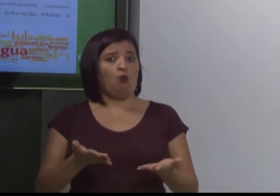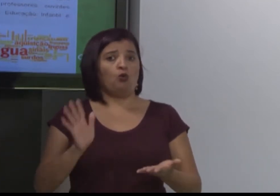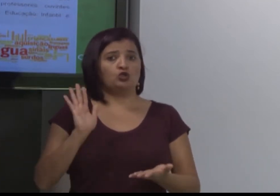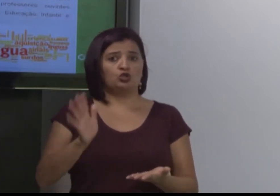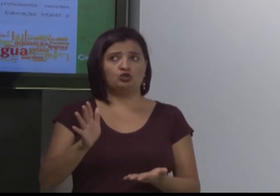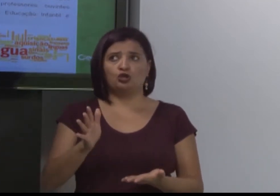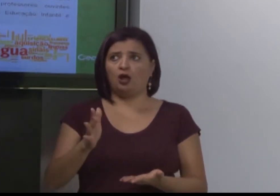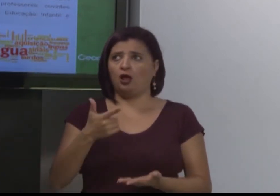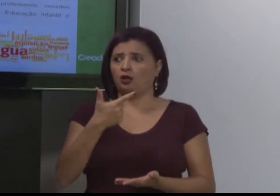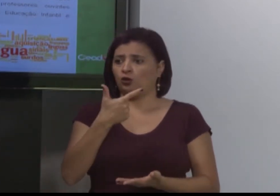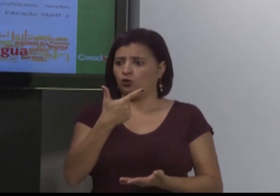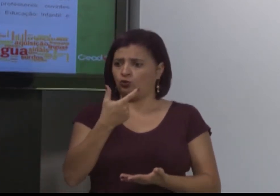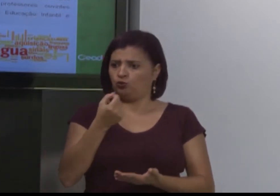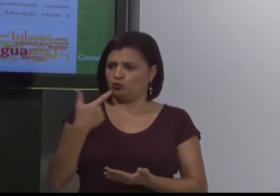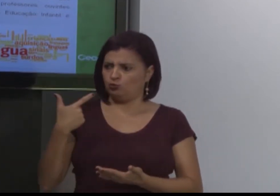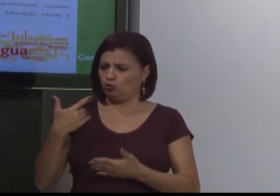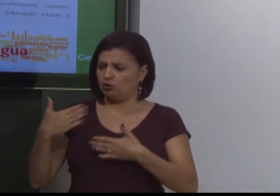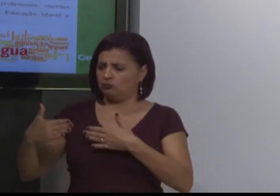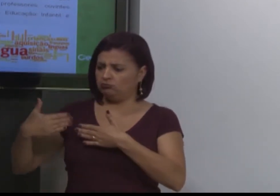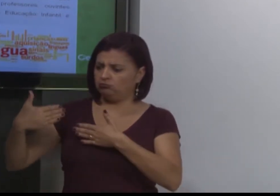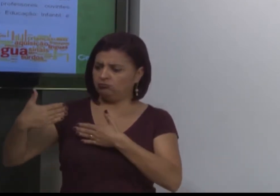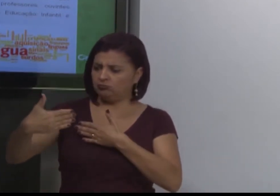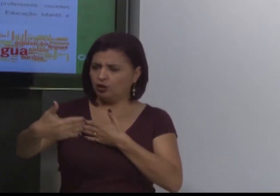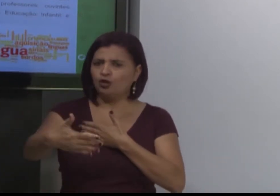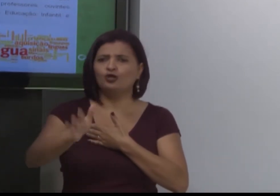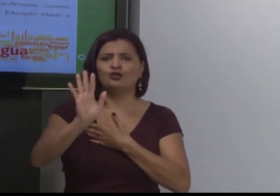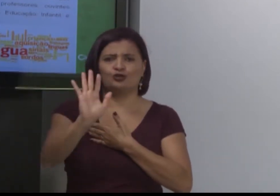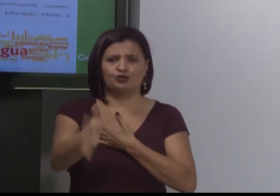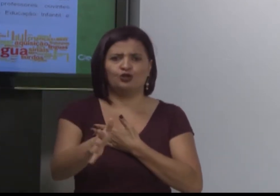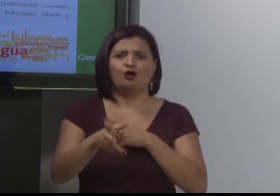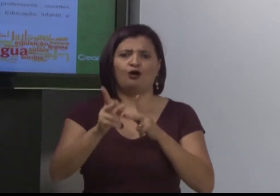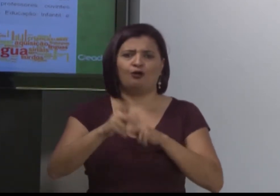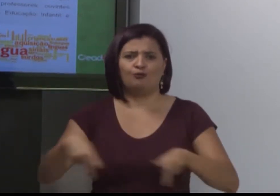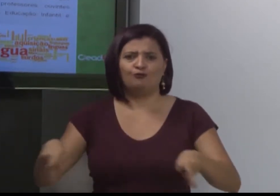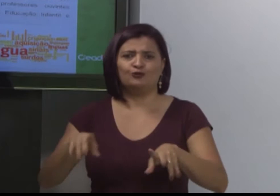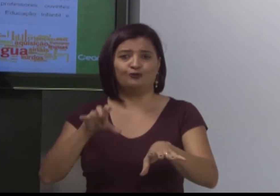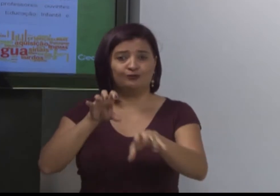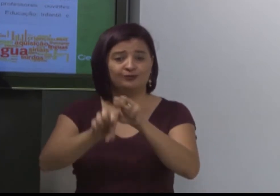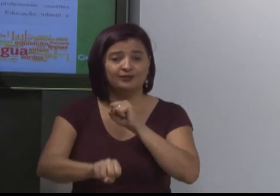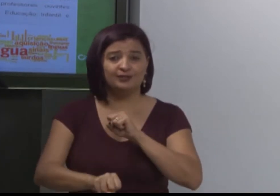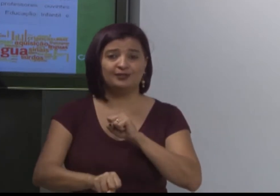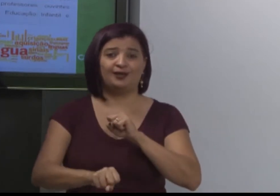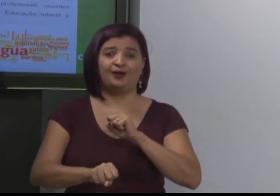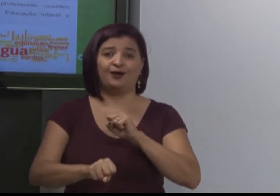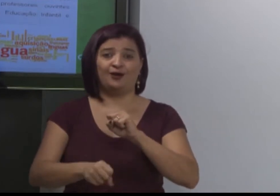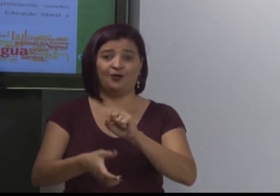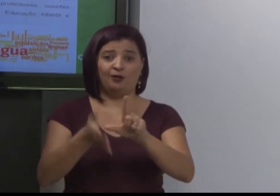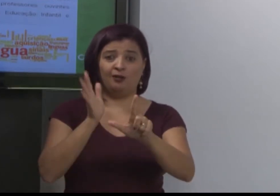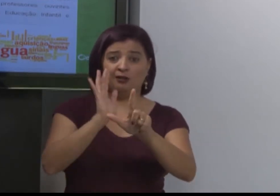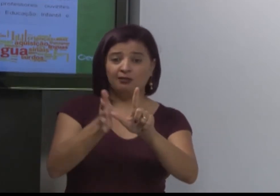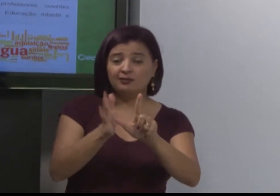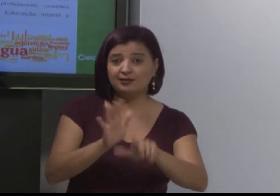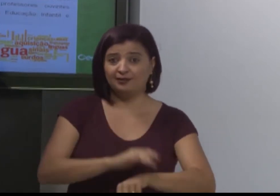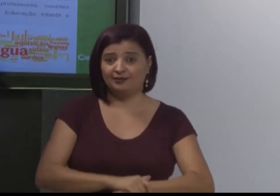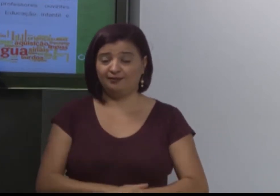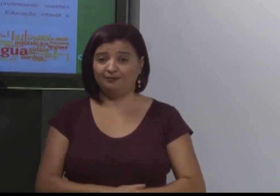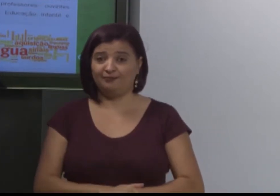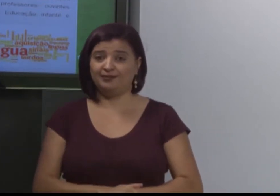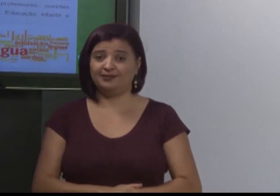Hoje, já aproximadamente 20 anos após, já existem professores formados pelo